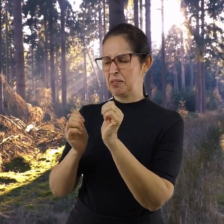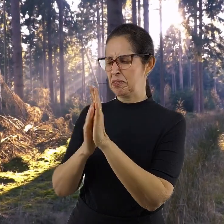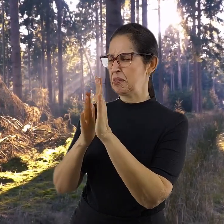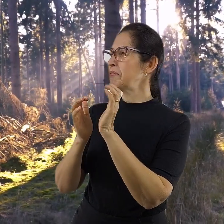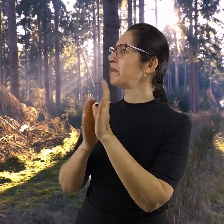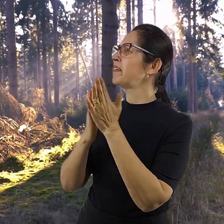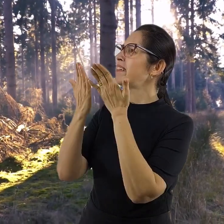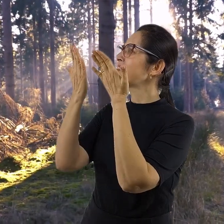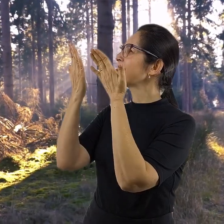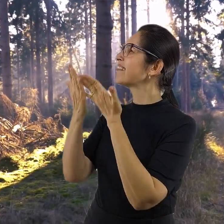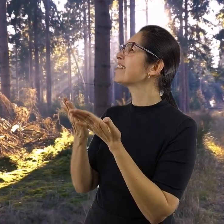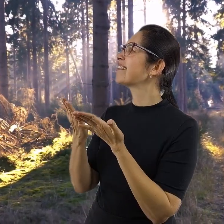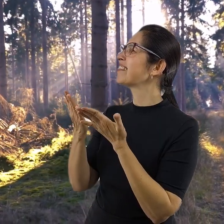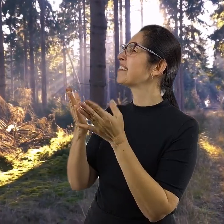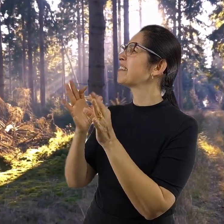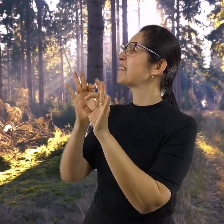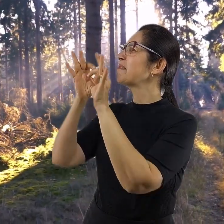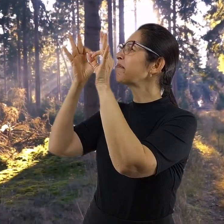Louvado seja o teu nome.